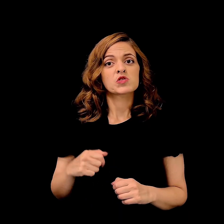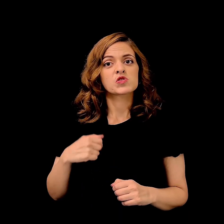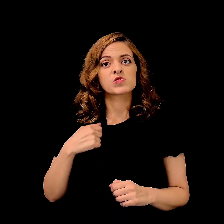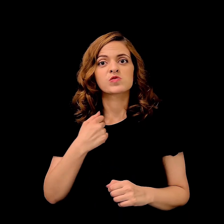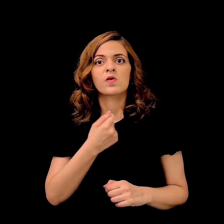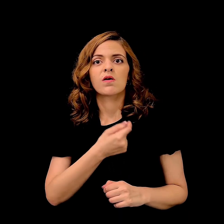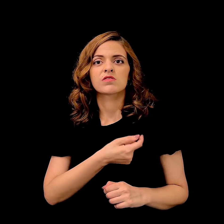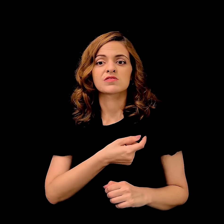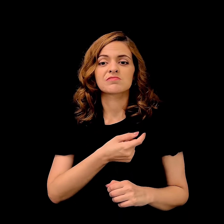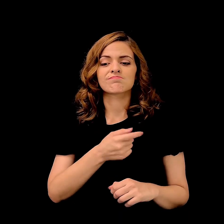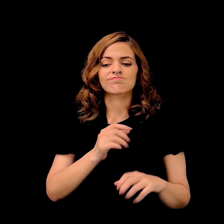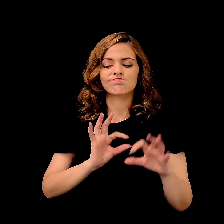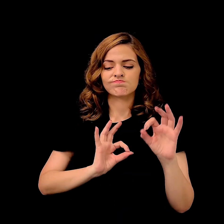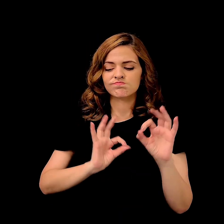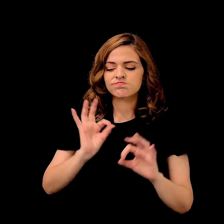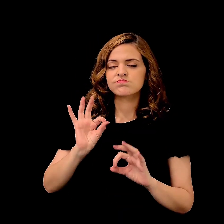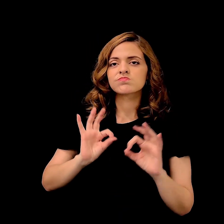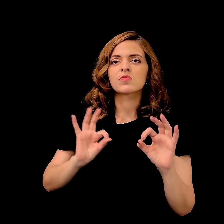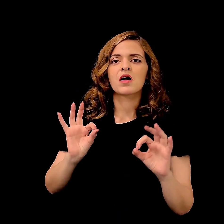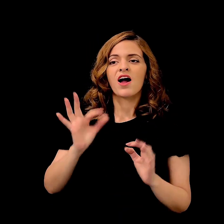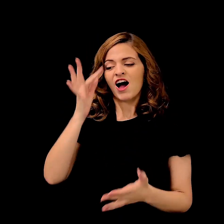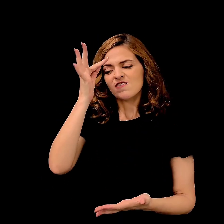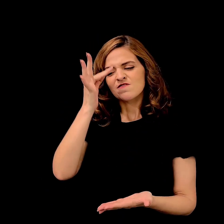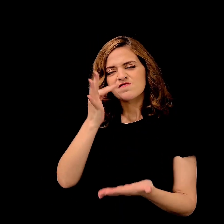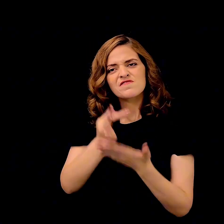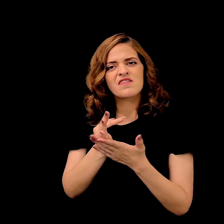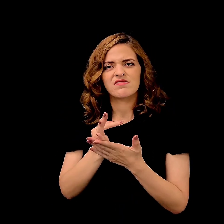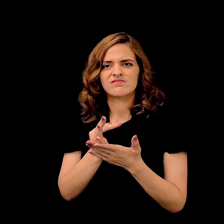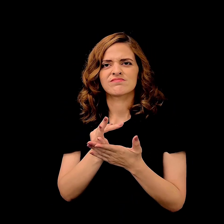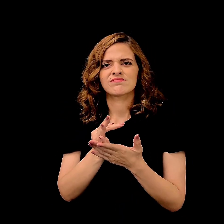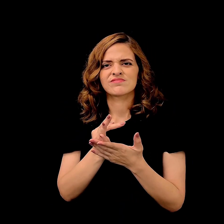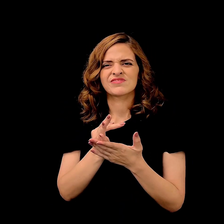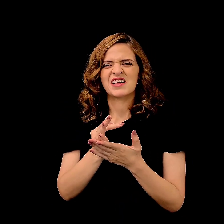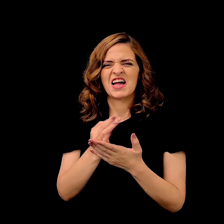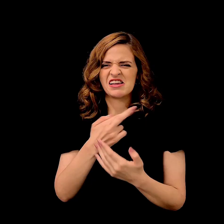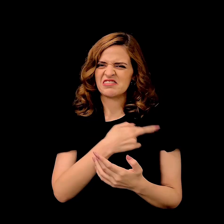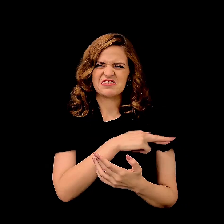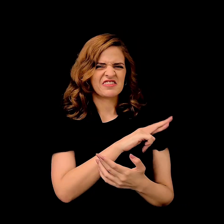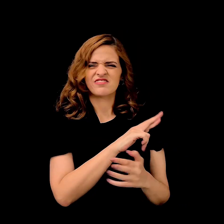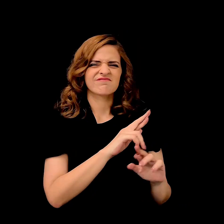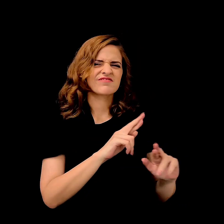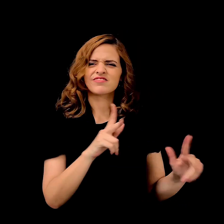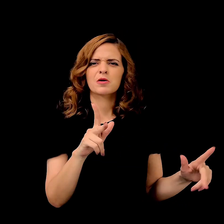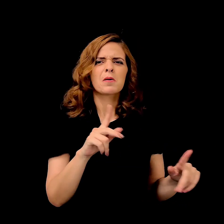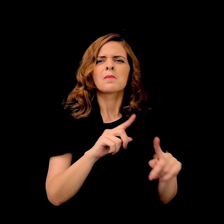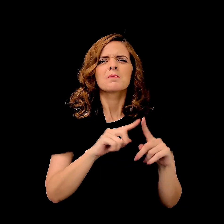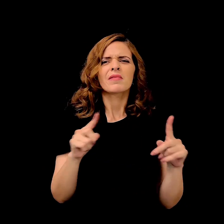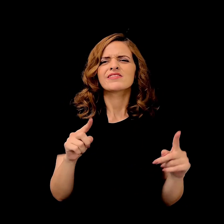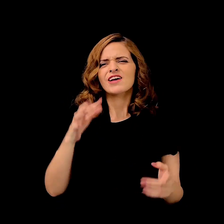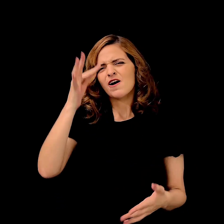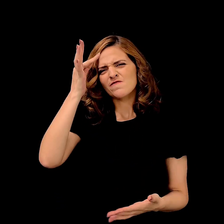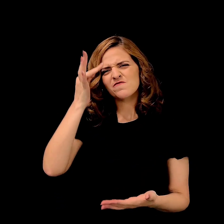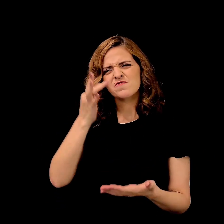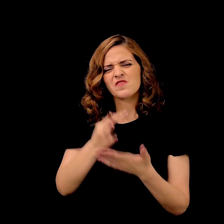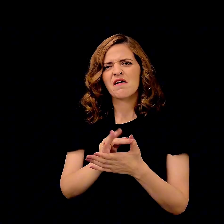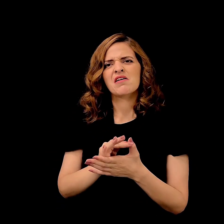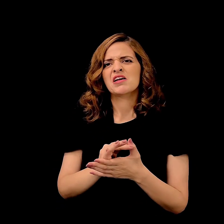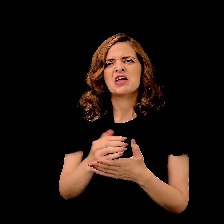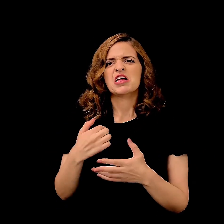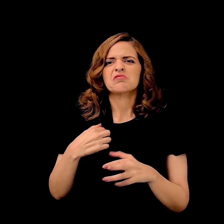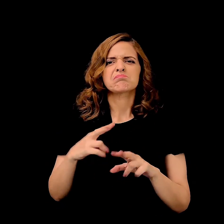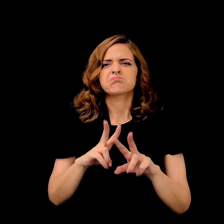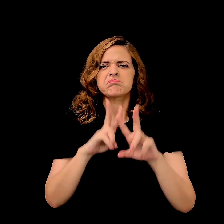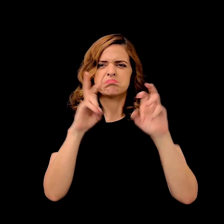depositamos a nossa fé, não é a nossa religião. Eu não estou falando